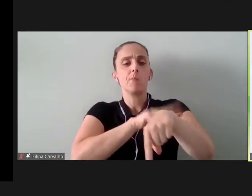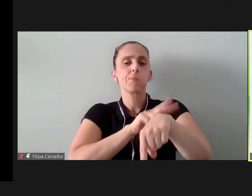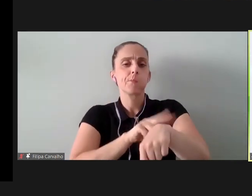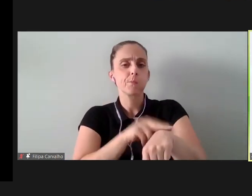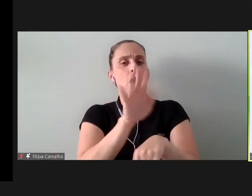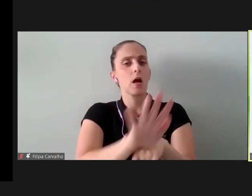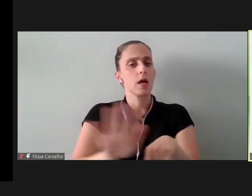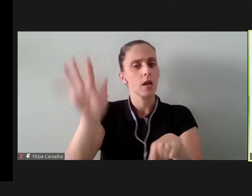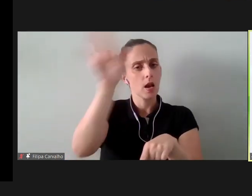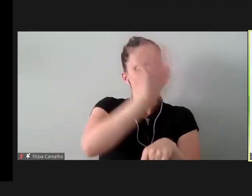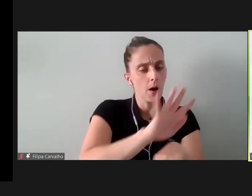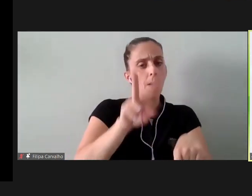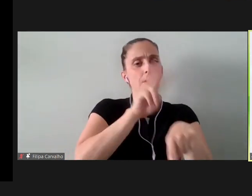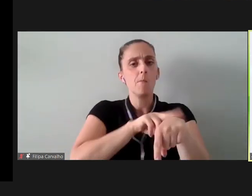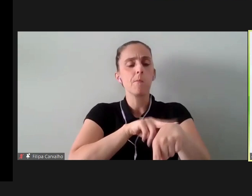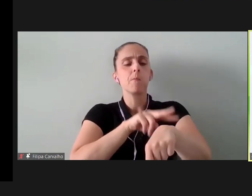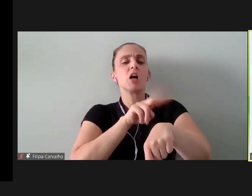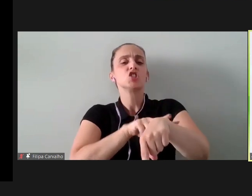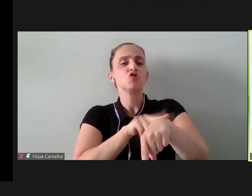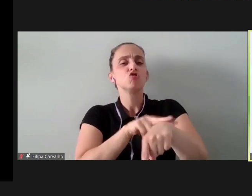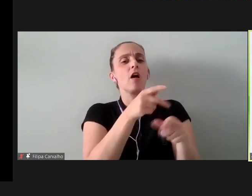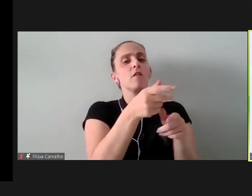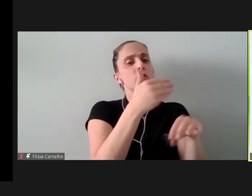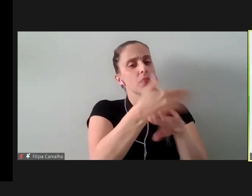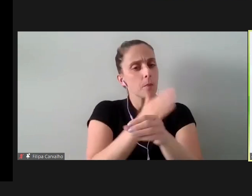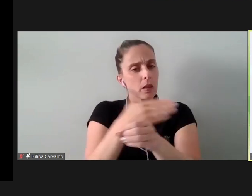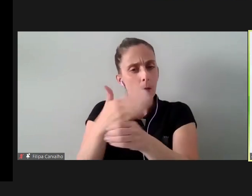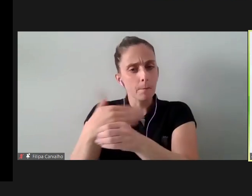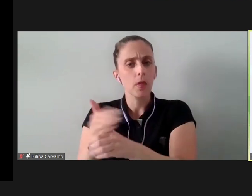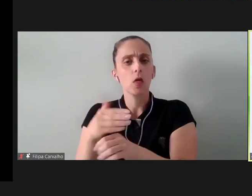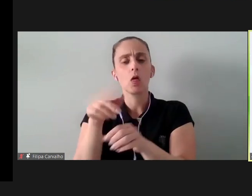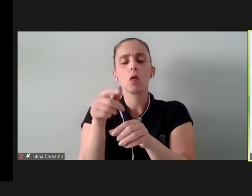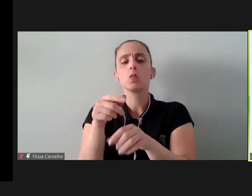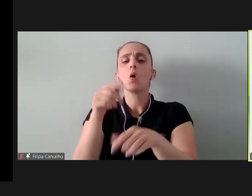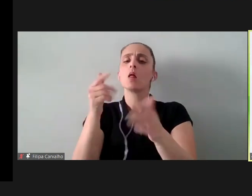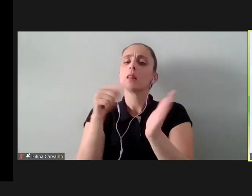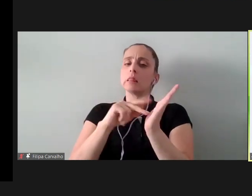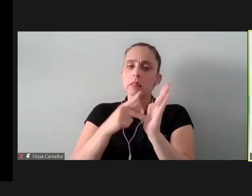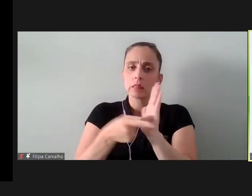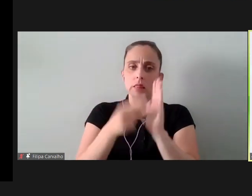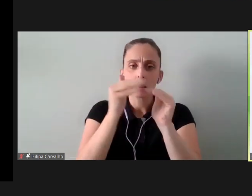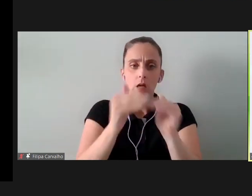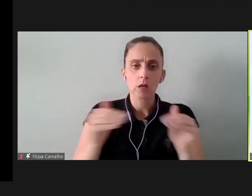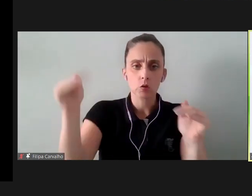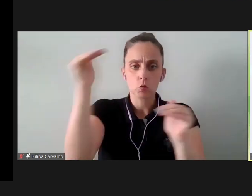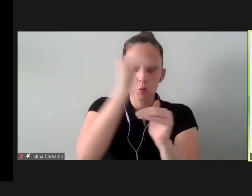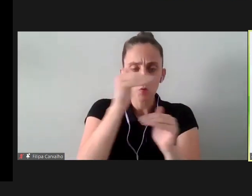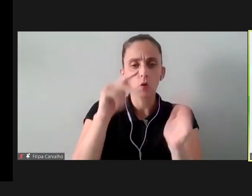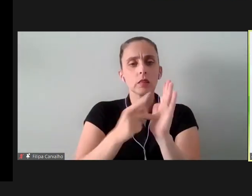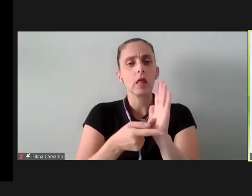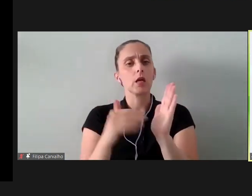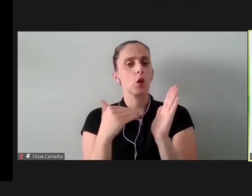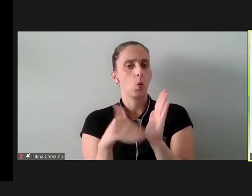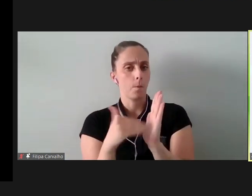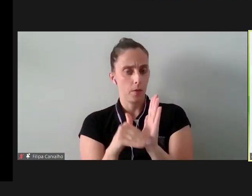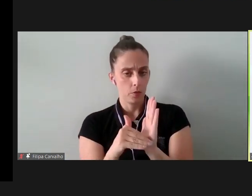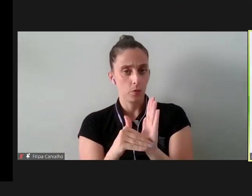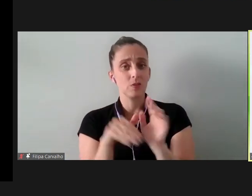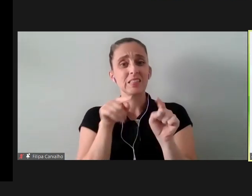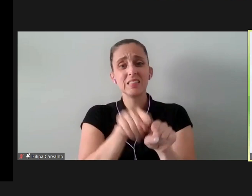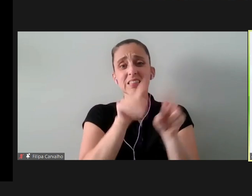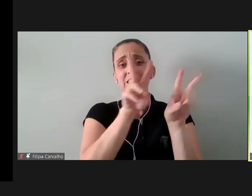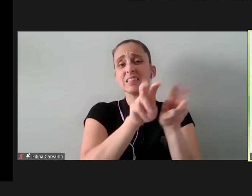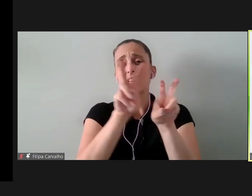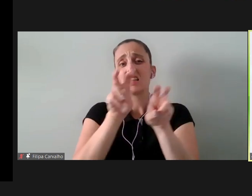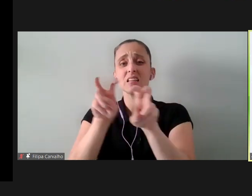provinciais, chefes de departamentos, chefes de secções, técnicos superiores e técnicos médios. E estas matérias são aquelas matérias